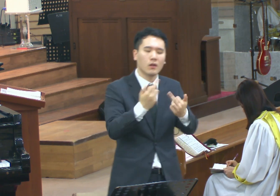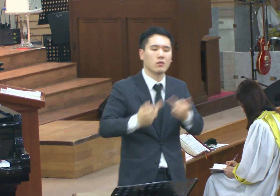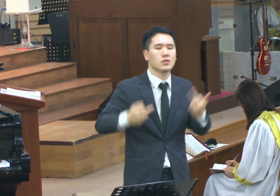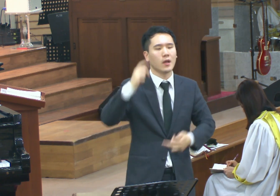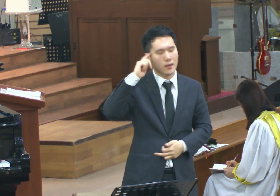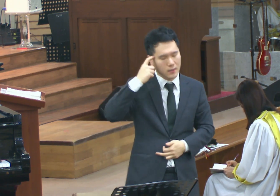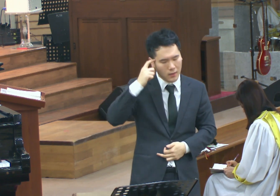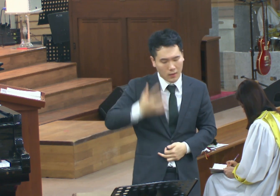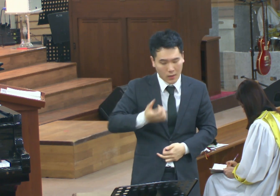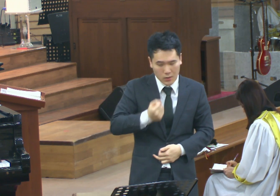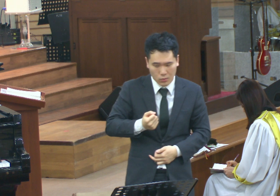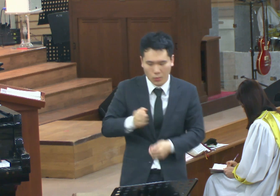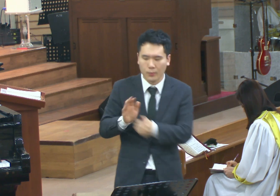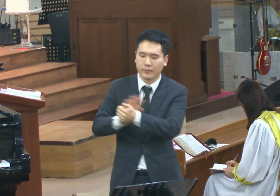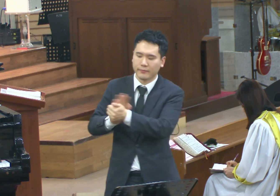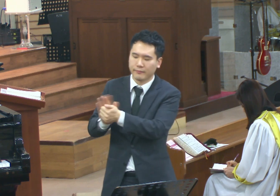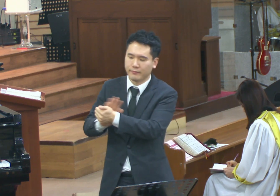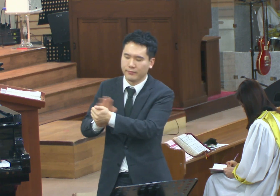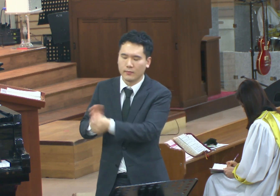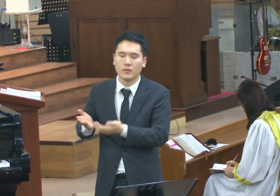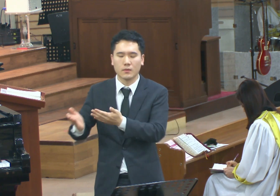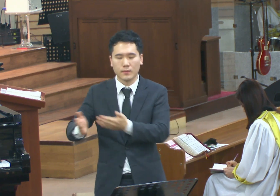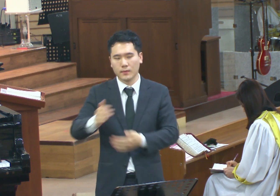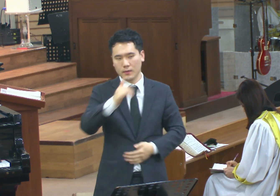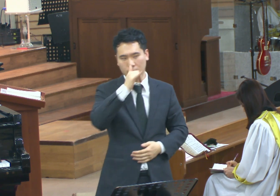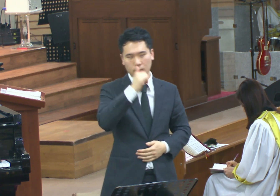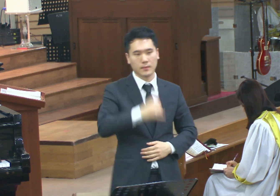섬기면 어려울 때 힘들 수 있어요.